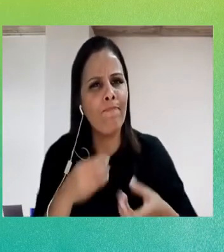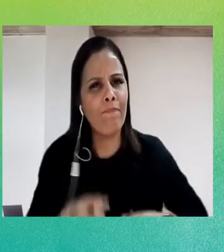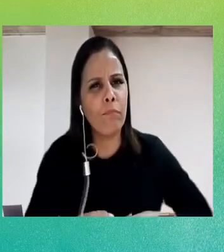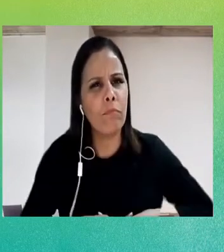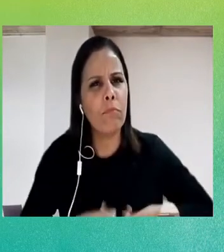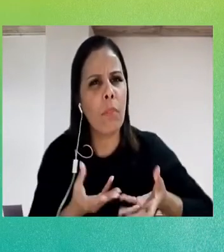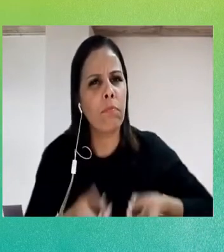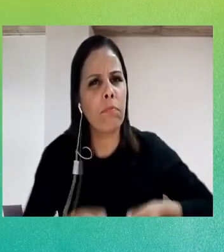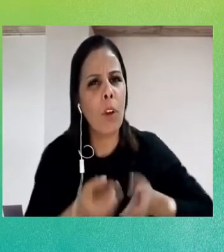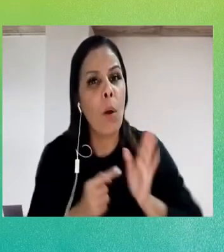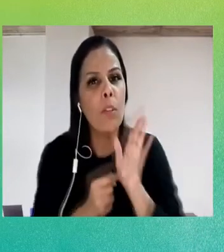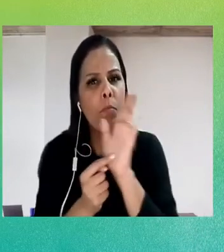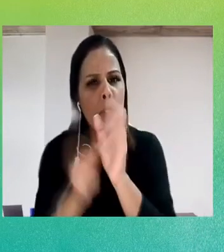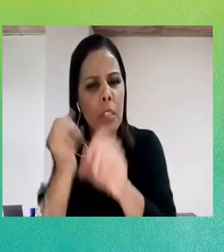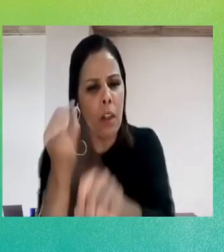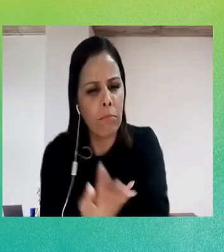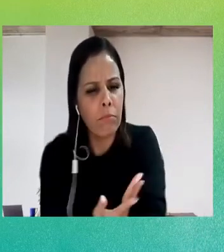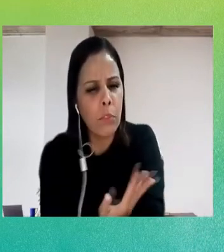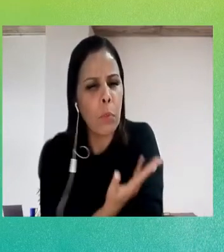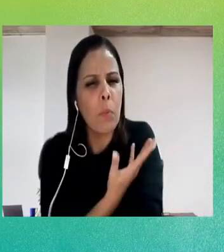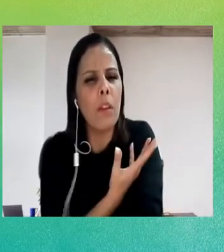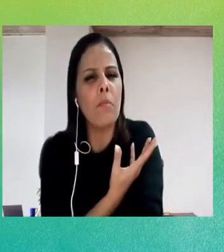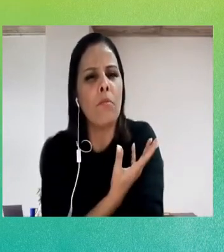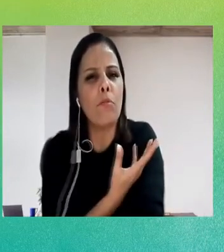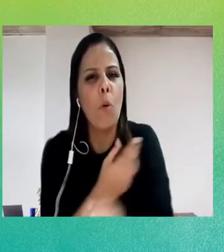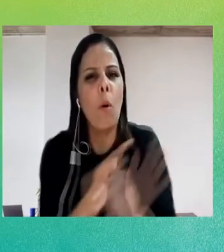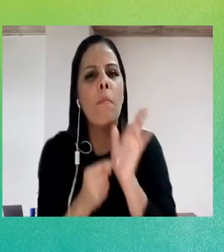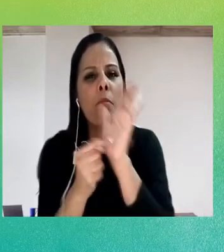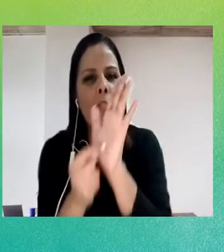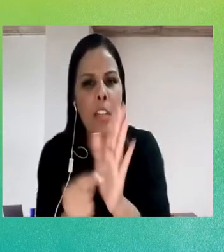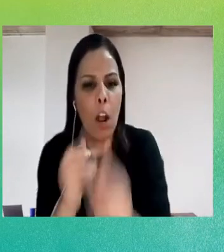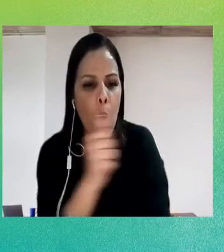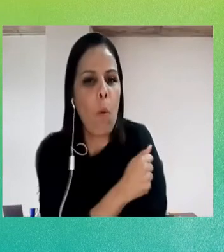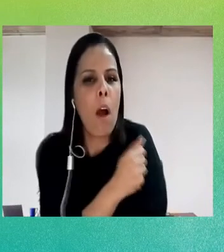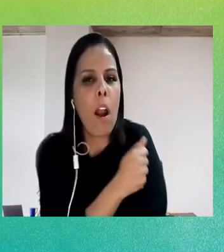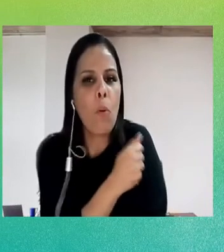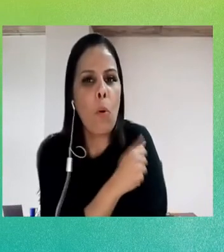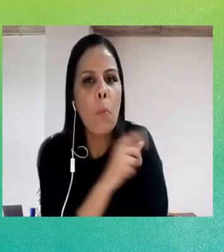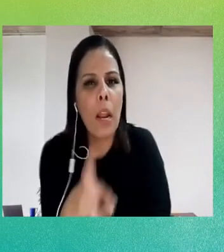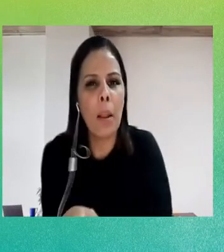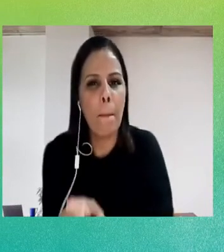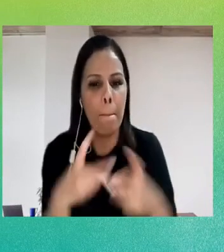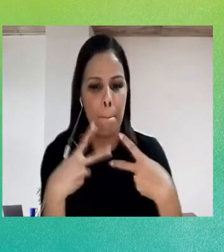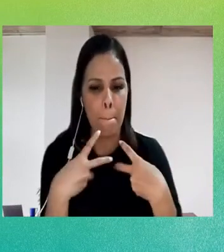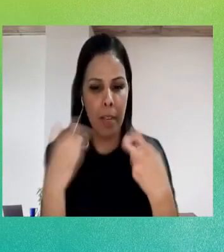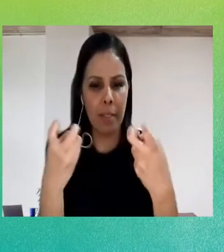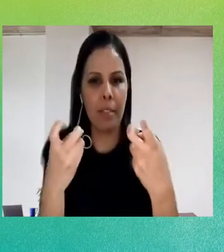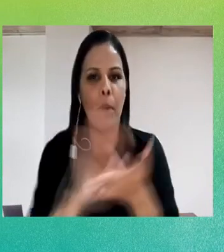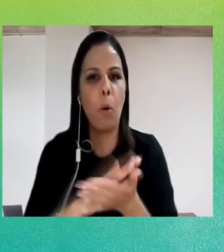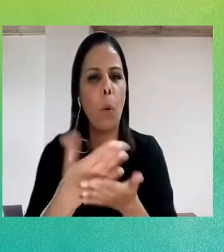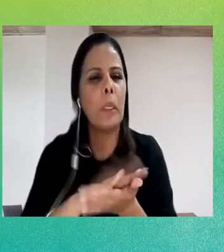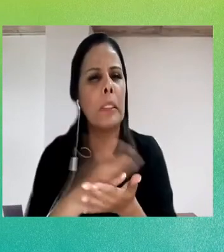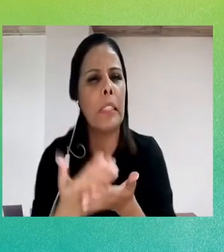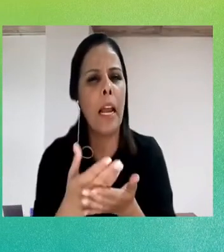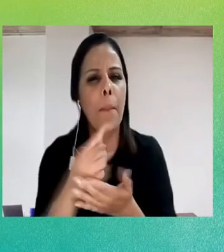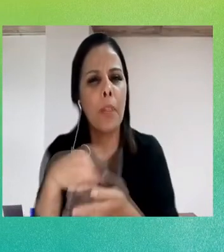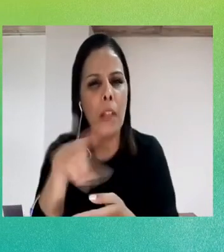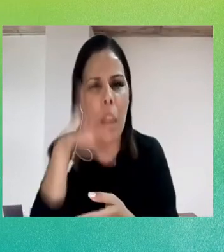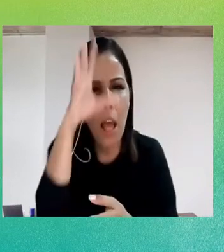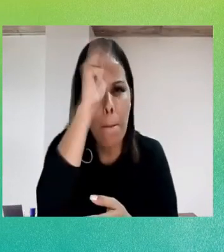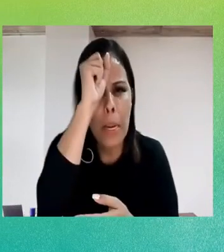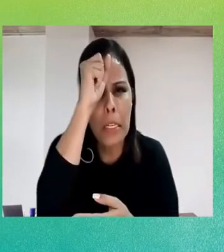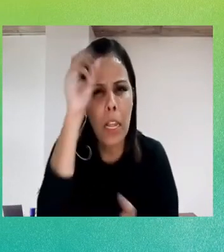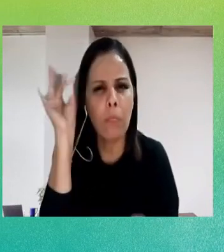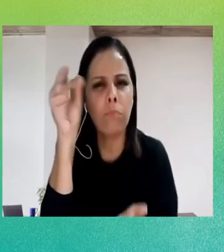de modo que ele entenda e aprenda? Qual a diferença entre intérprete e tradutor de